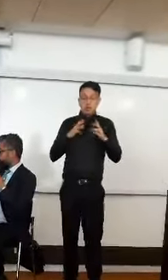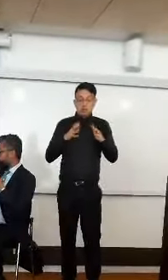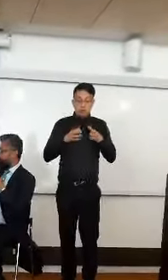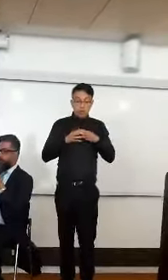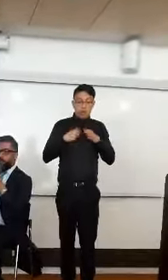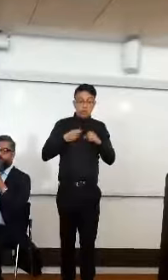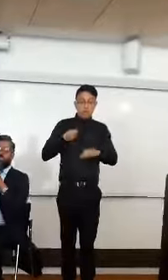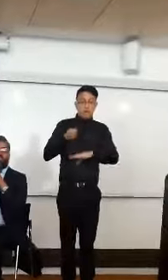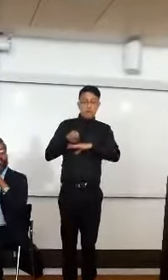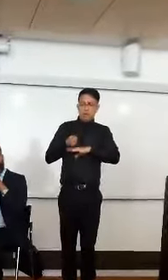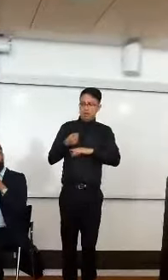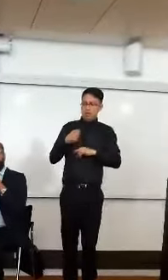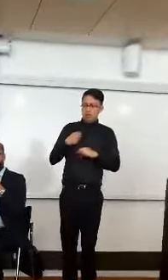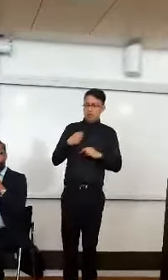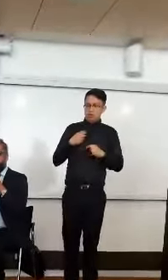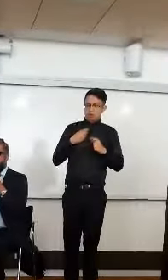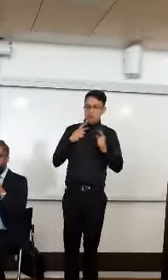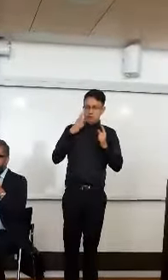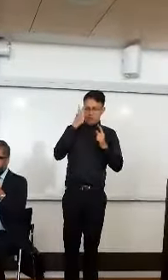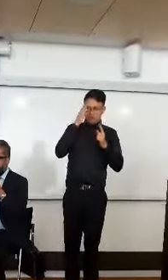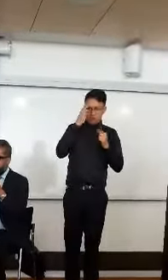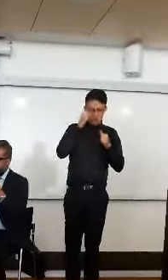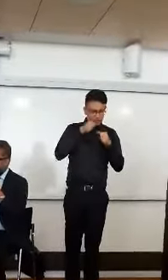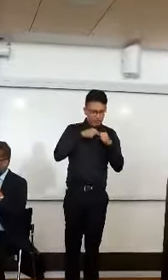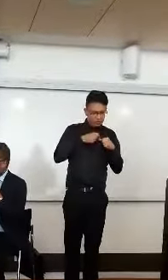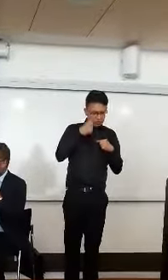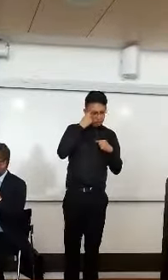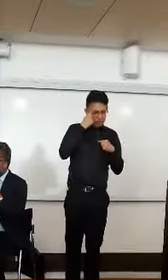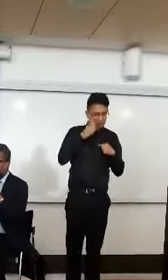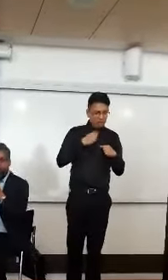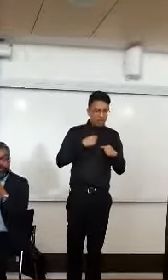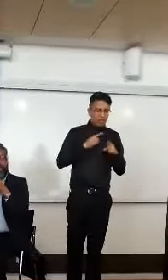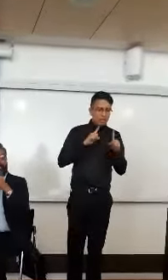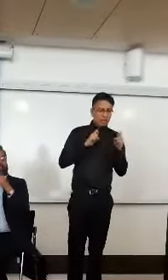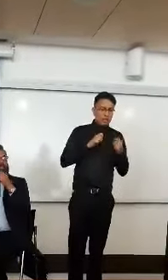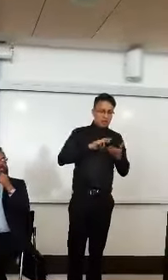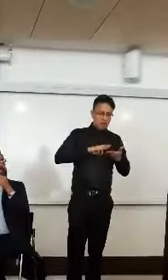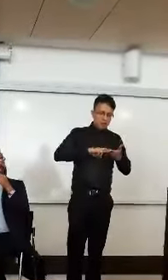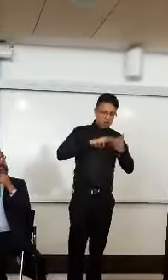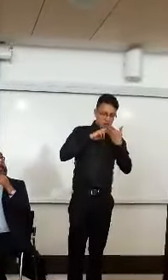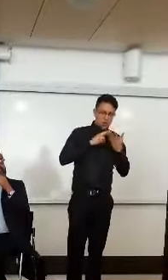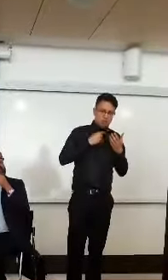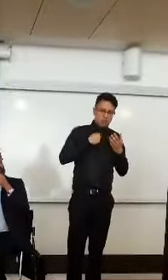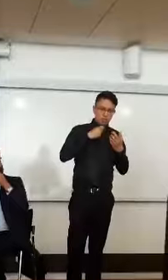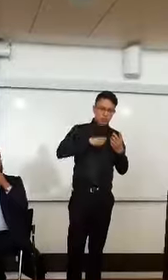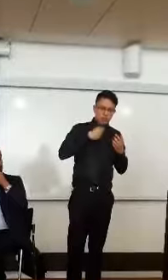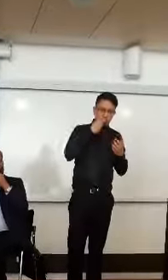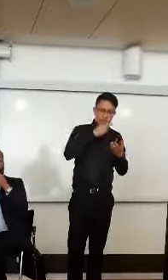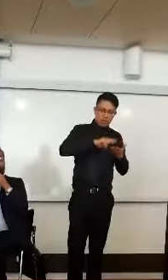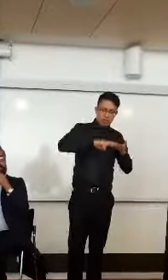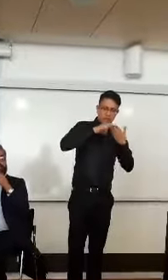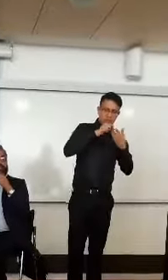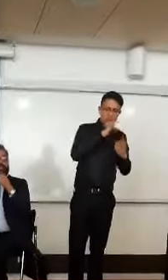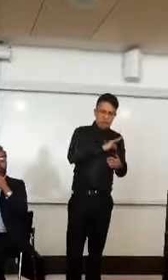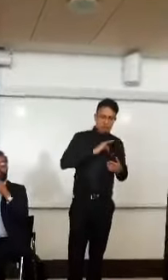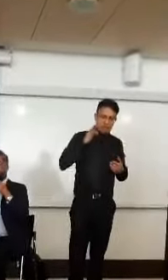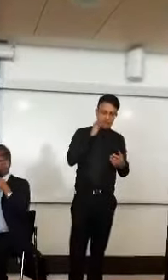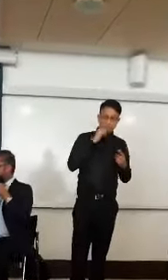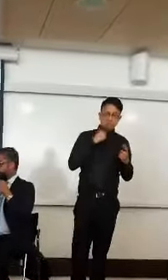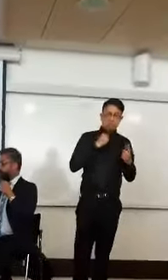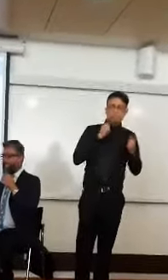otras lógicas que vienen con una lógica de un modelo médico rehabilitador, ¡buah! Les abrió las... Eso era impresionante,